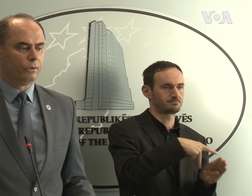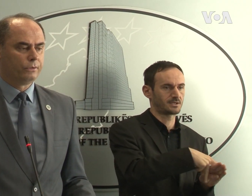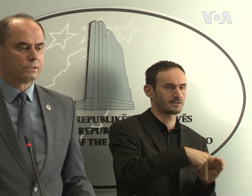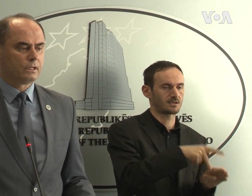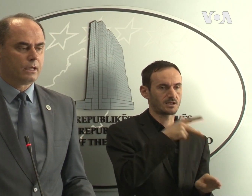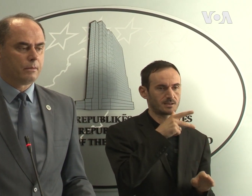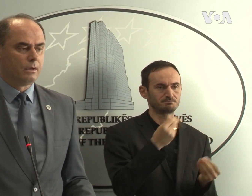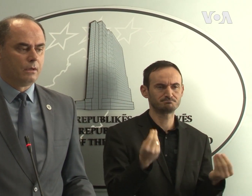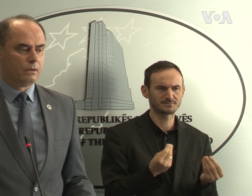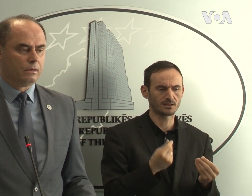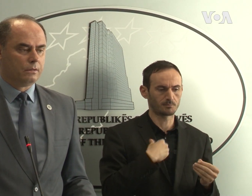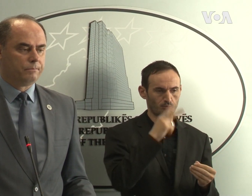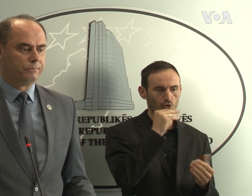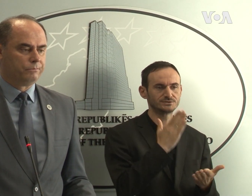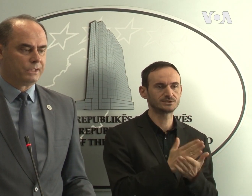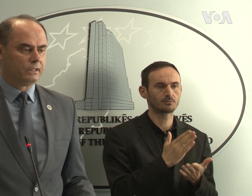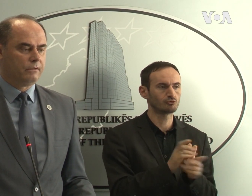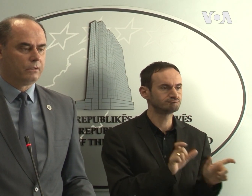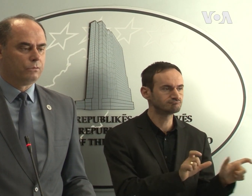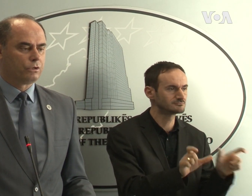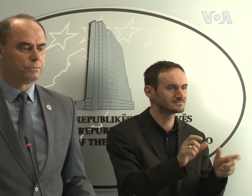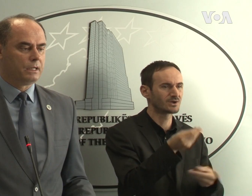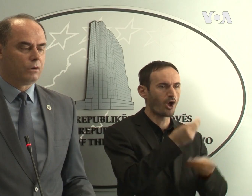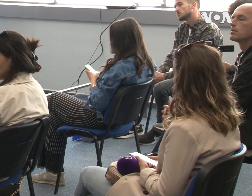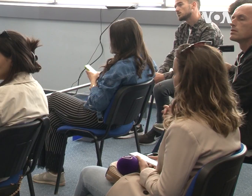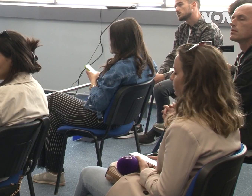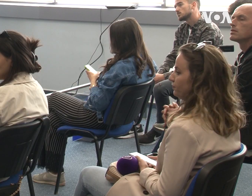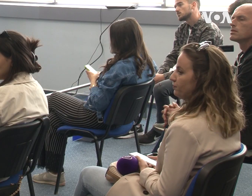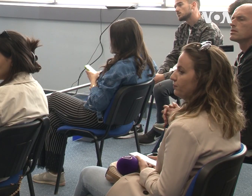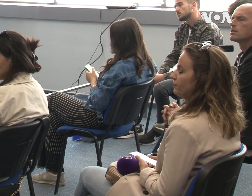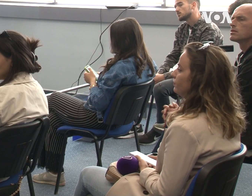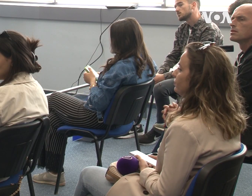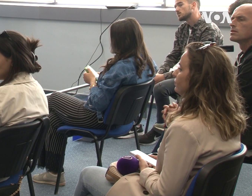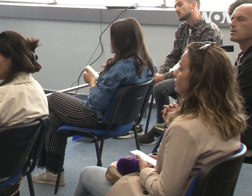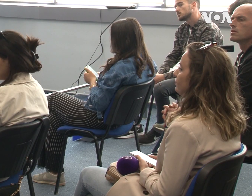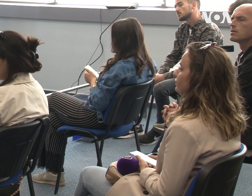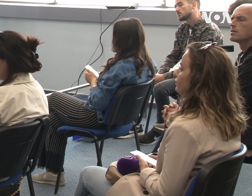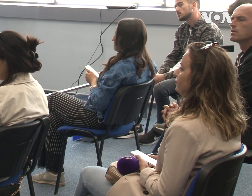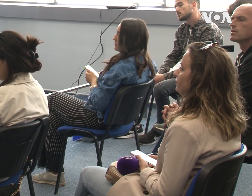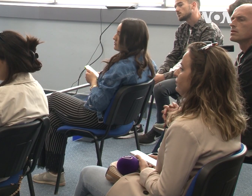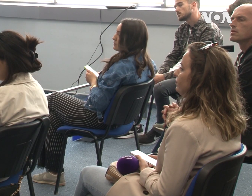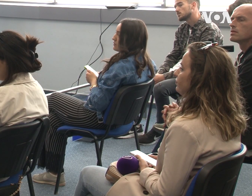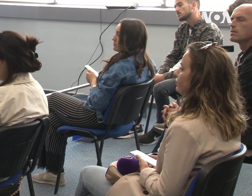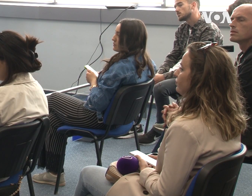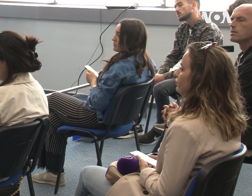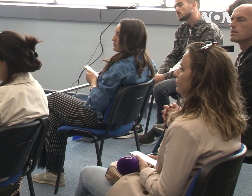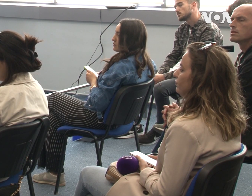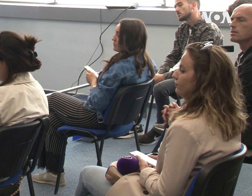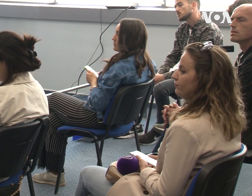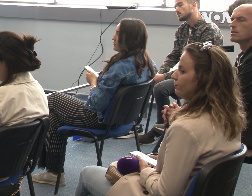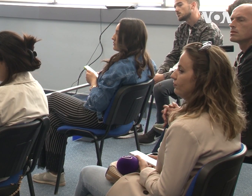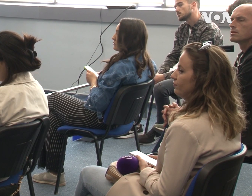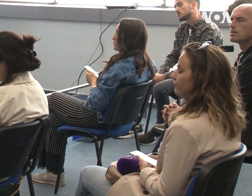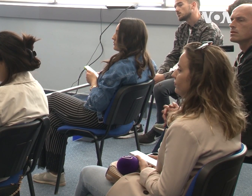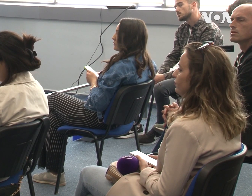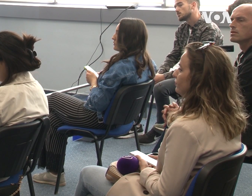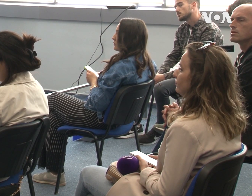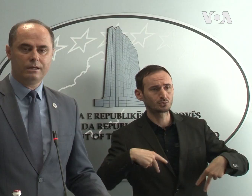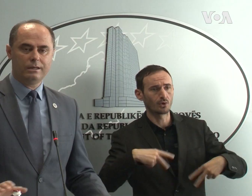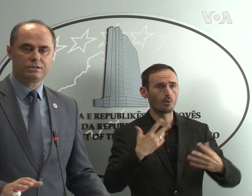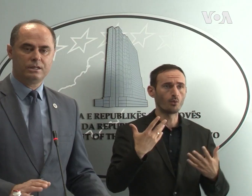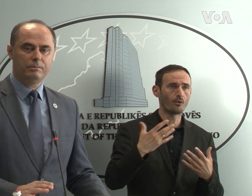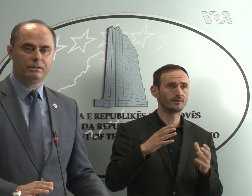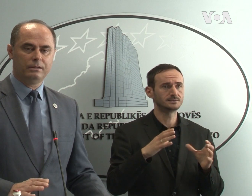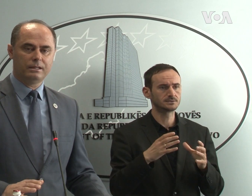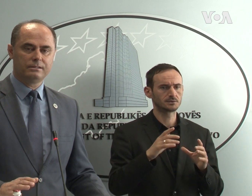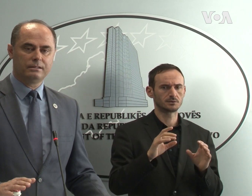na severu Kosova organizovani od strane švercerskih grupa koje, kako je naveo, deluju u ovom delu Kosova. Vet forti